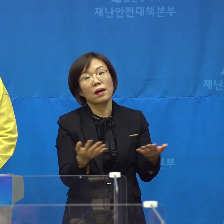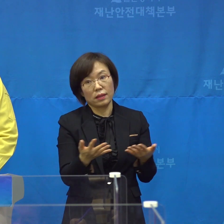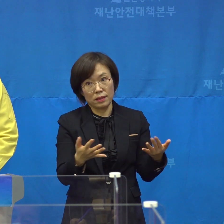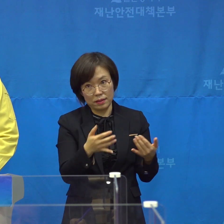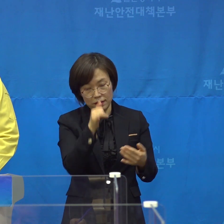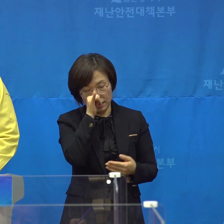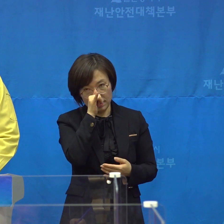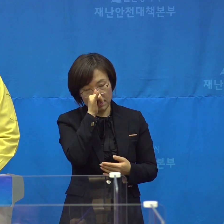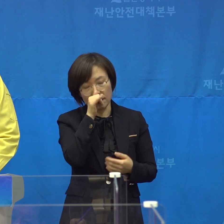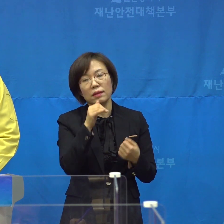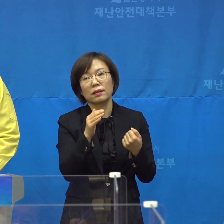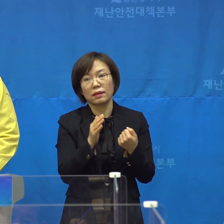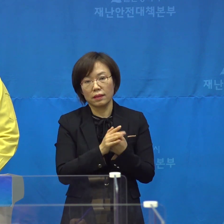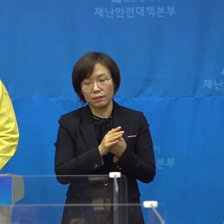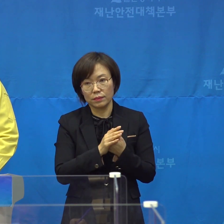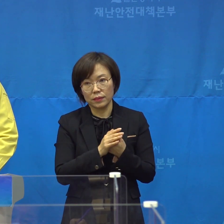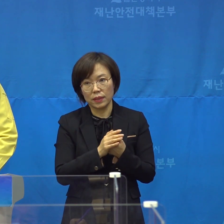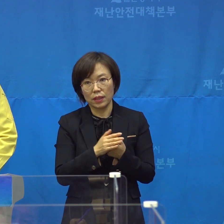직종이기 때문에